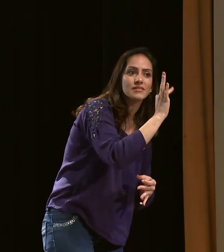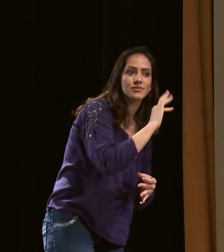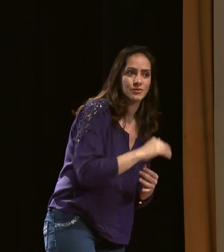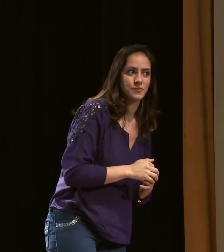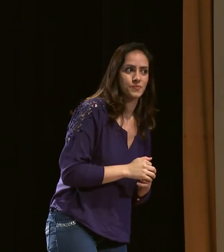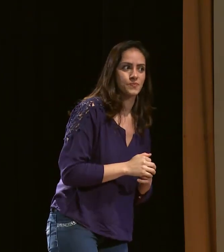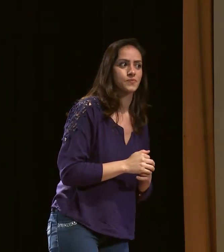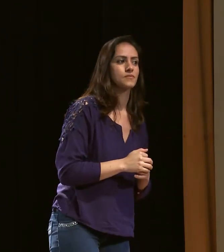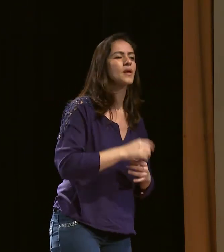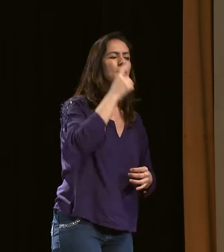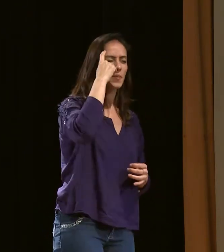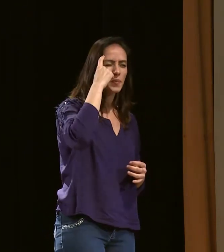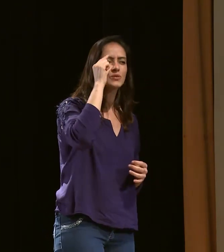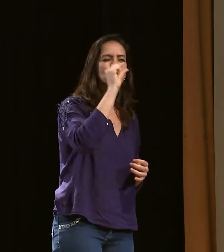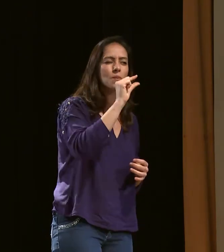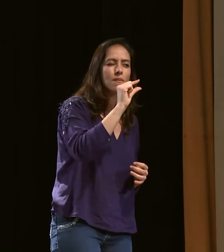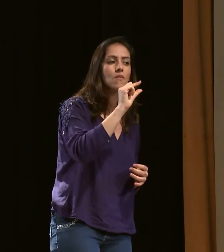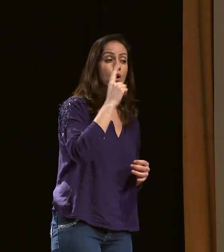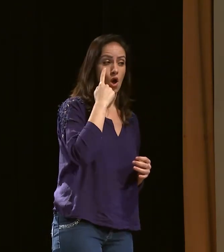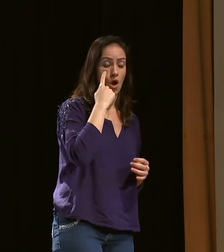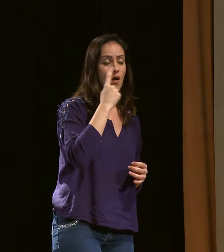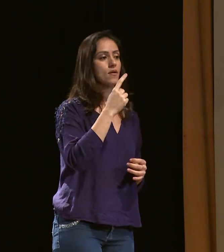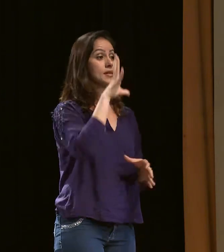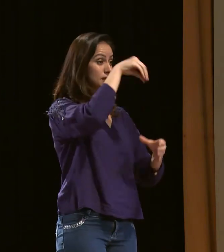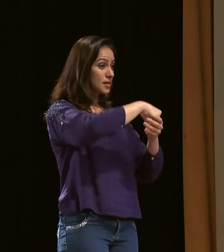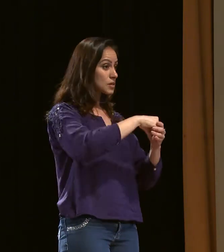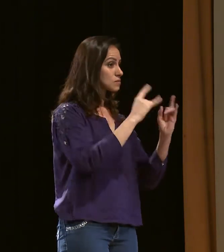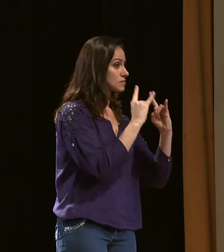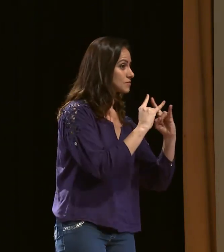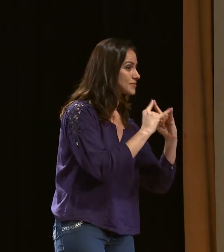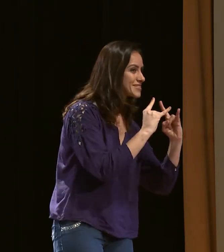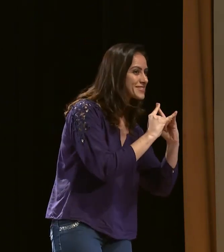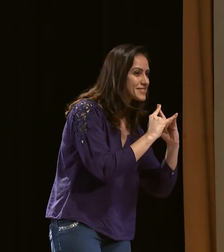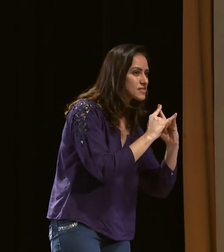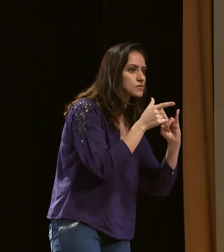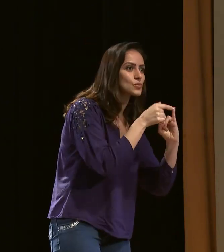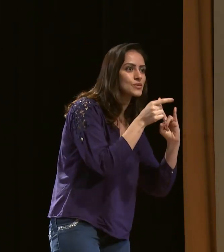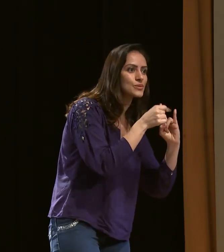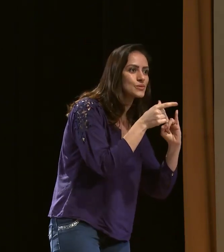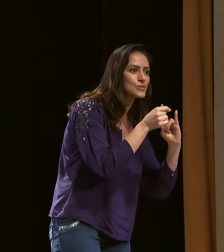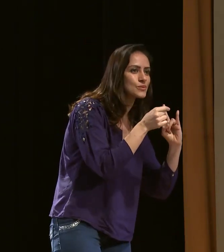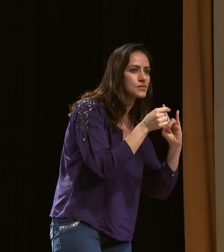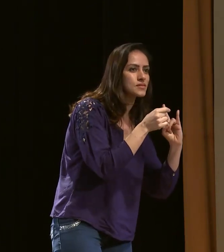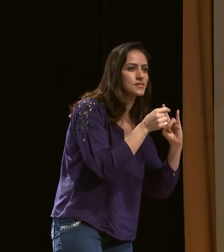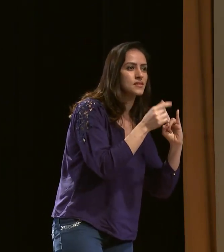da faculdade. Né? Então, pensa um pouquinho, por exemplo, dentro do INES, né? Dentro do Departamento de